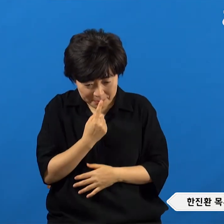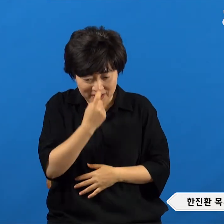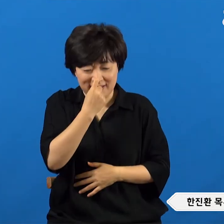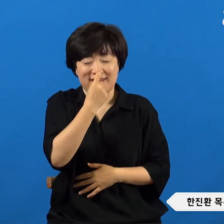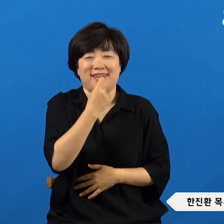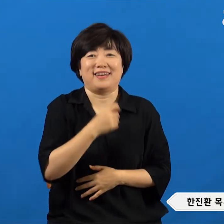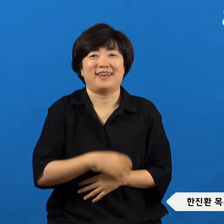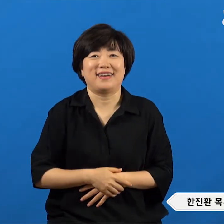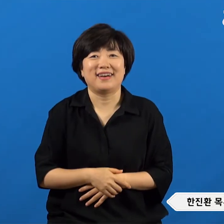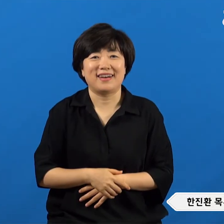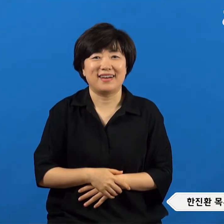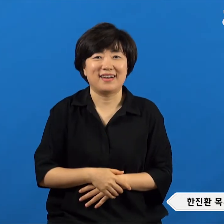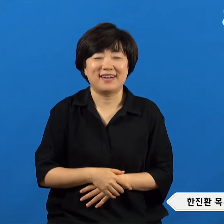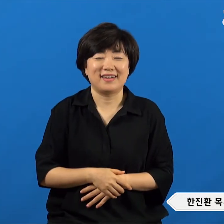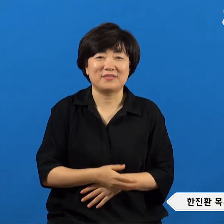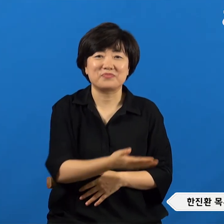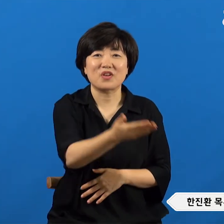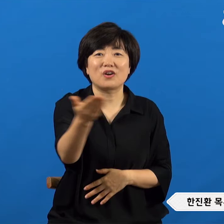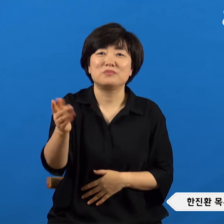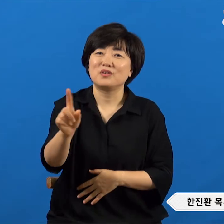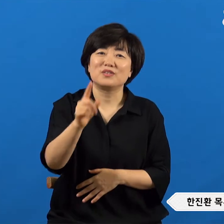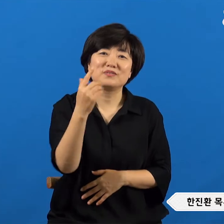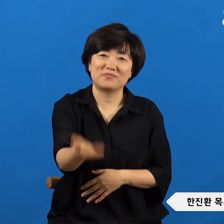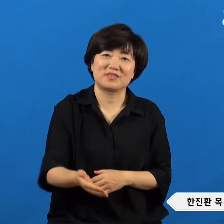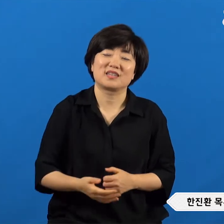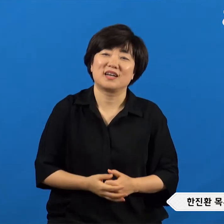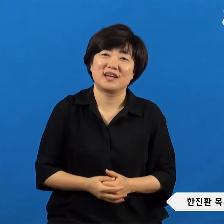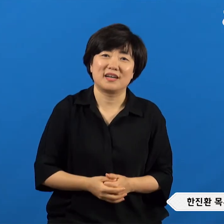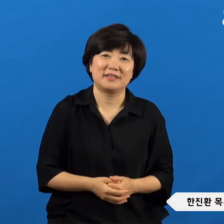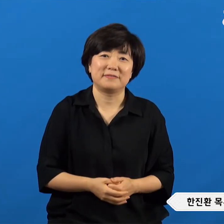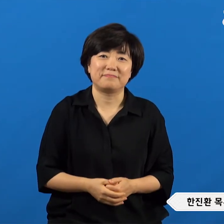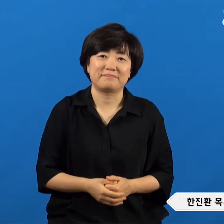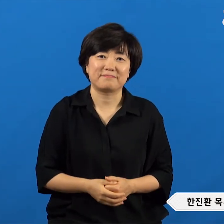뜨끔했습니다. 여러분은 어떠십니까?